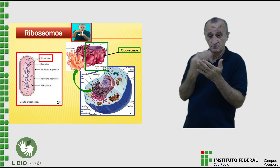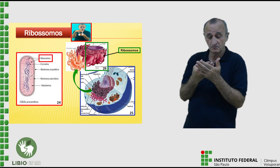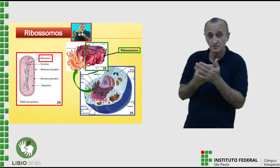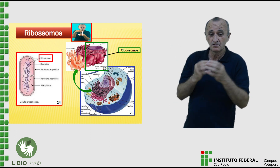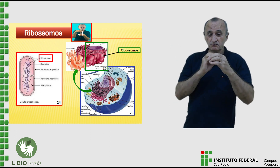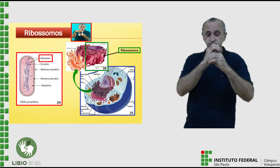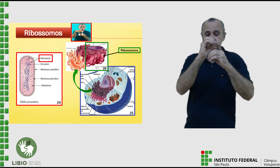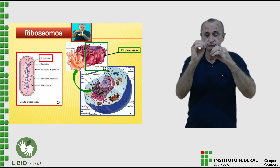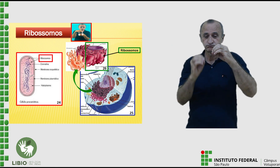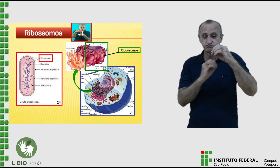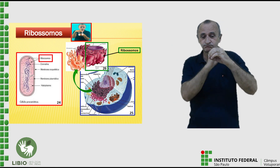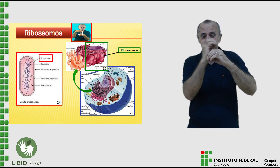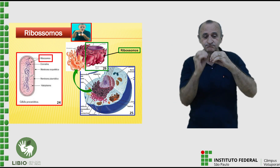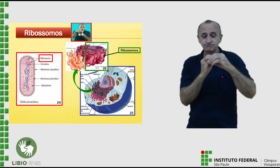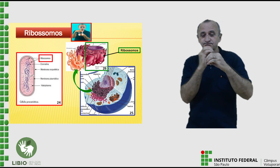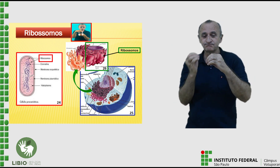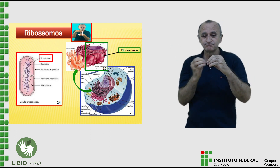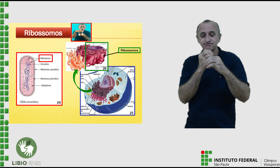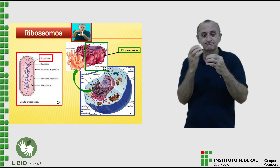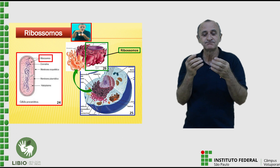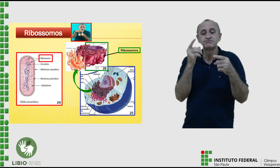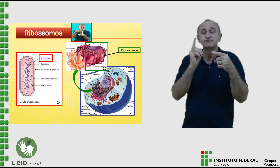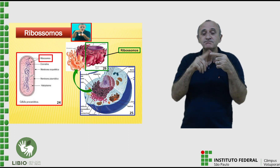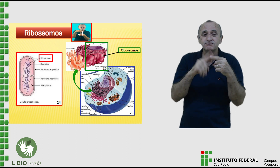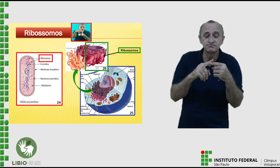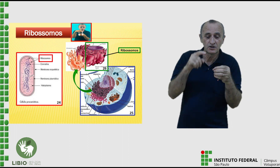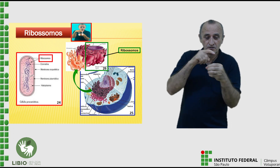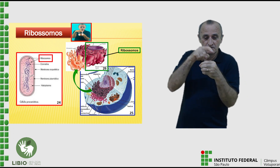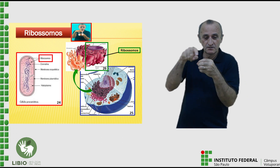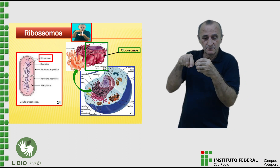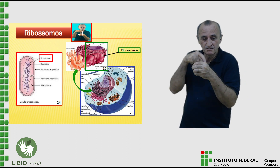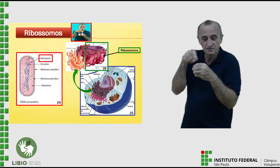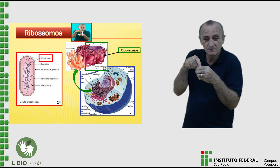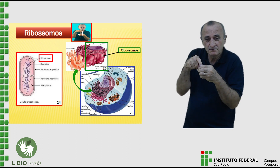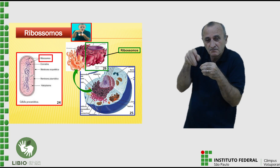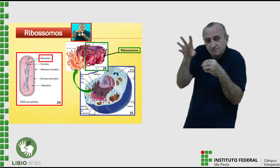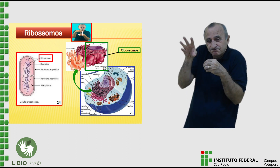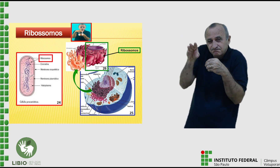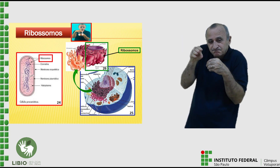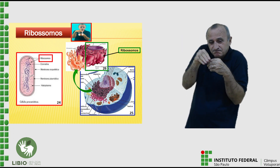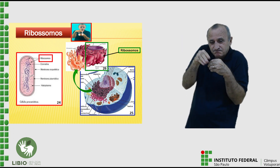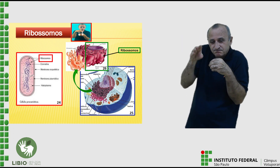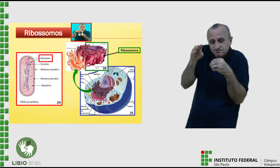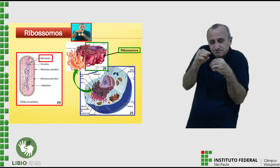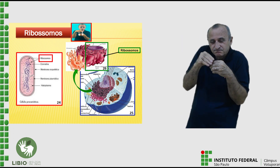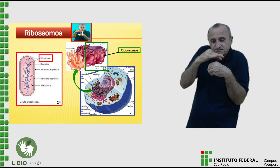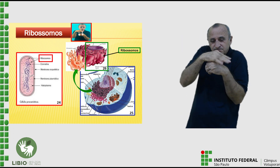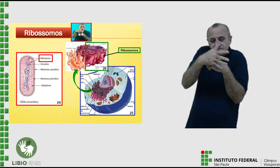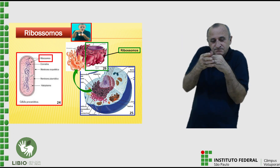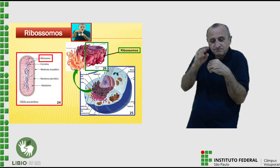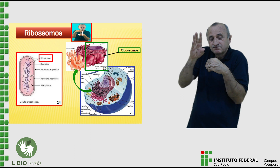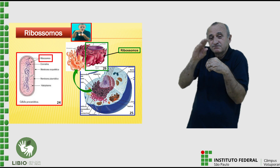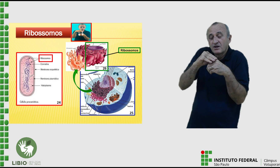Estudaremos essa organela e o porquê do ribossomo estar aderido à sua